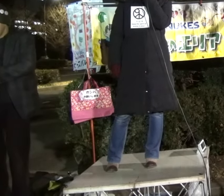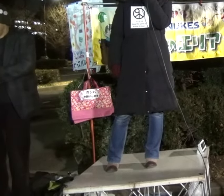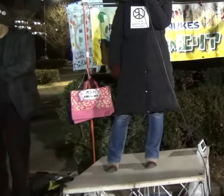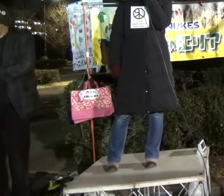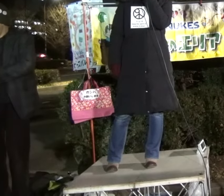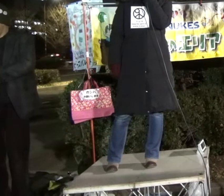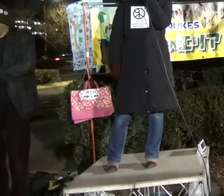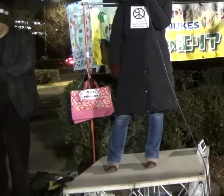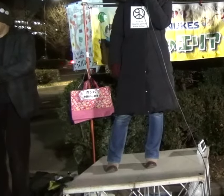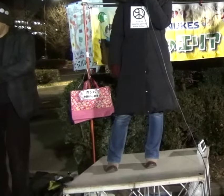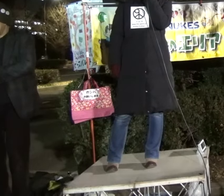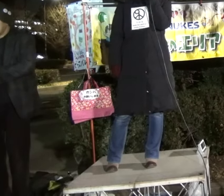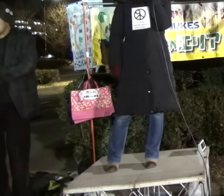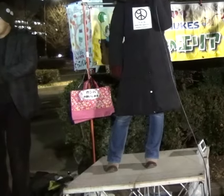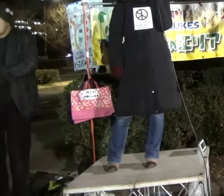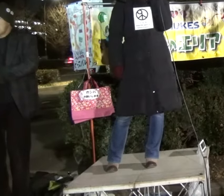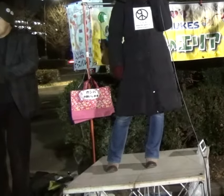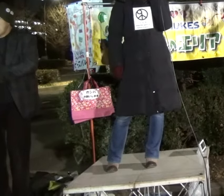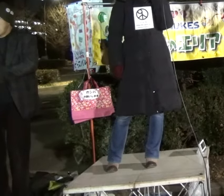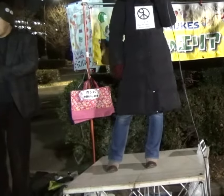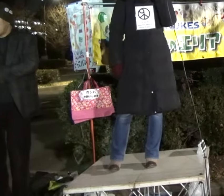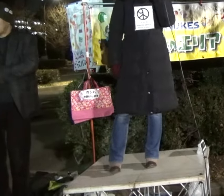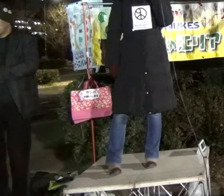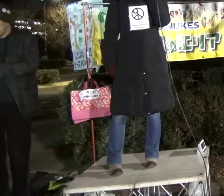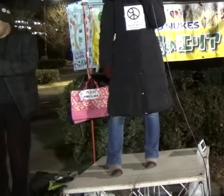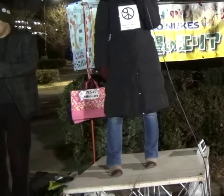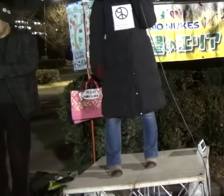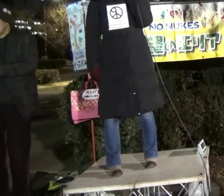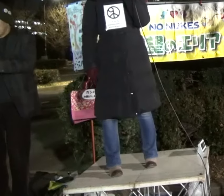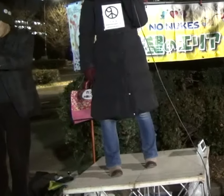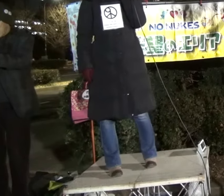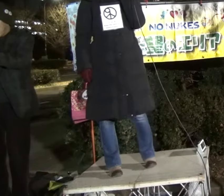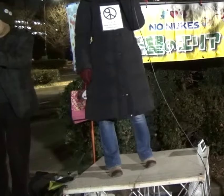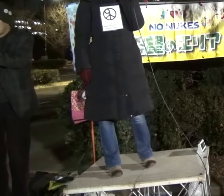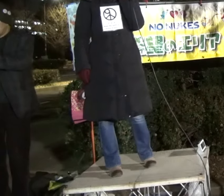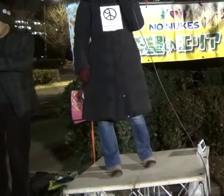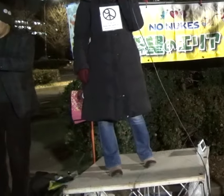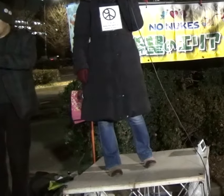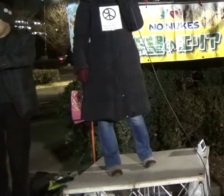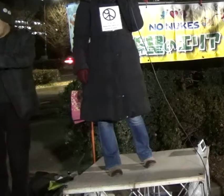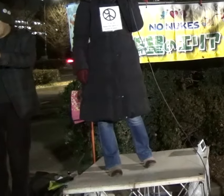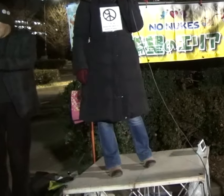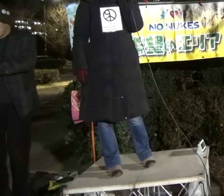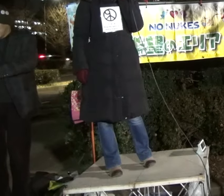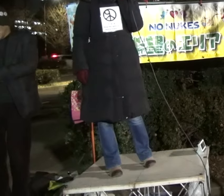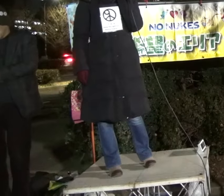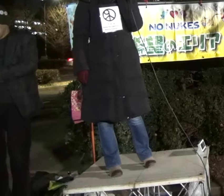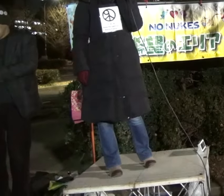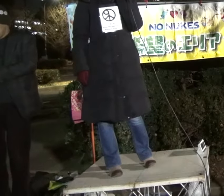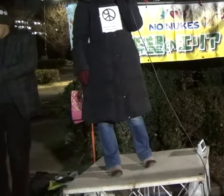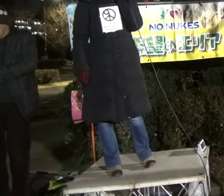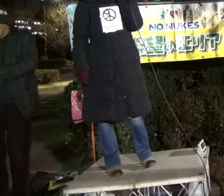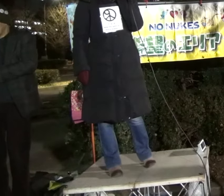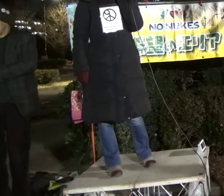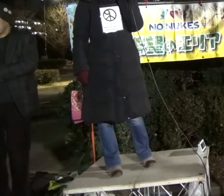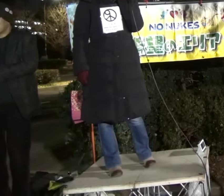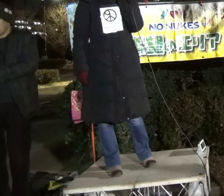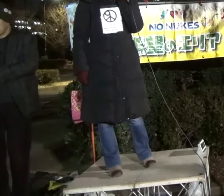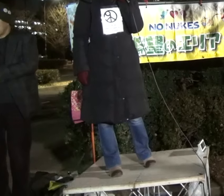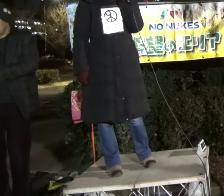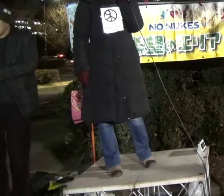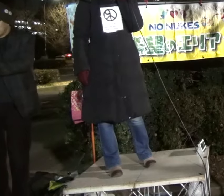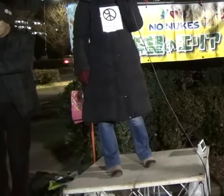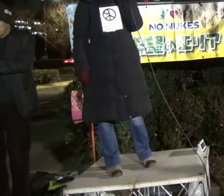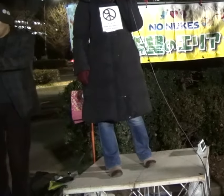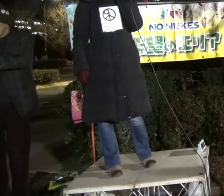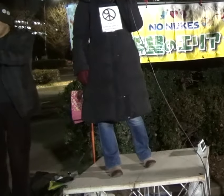蓮池徹さんっていう人がいるじゃないですか、 はいはいはい、 拉致被害者の会のね、元事務局長やってた方です、はい、あの方がお辞めになってるんですけ